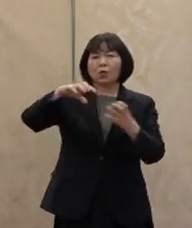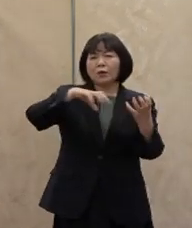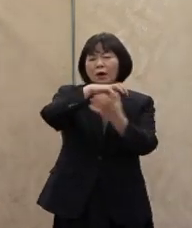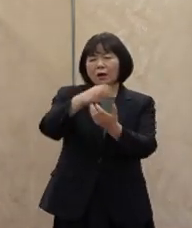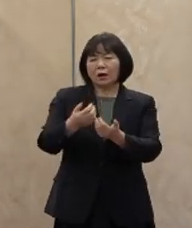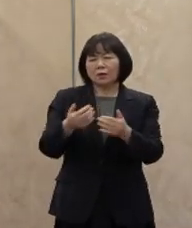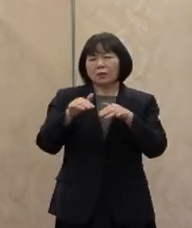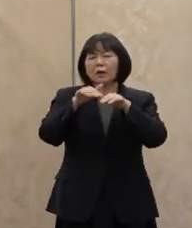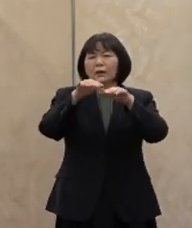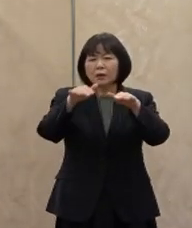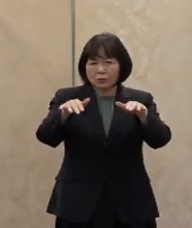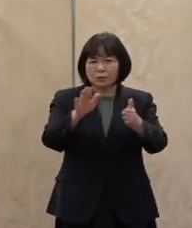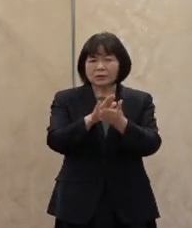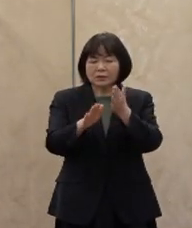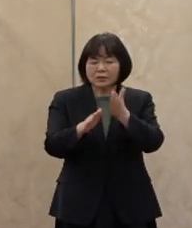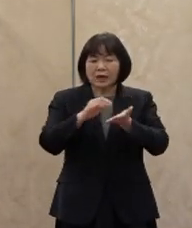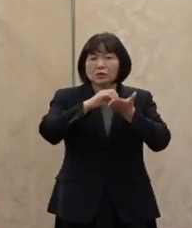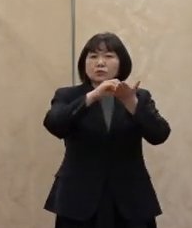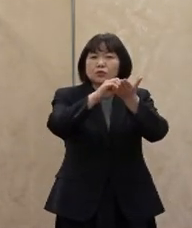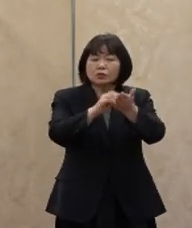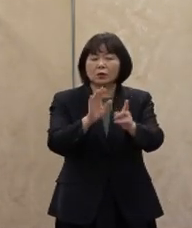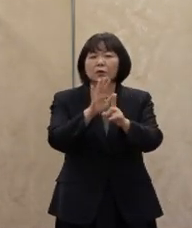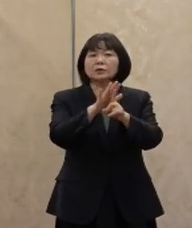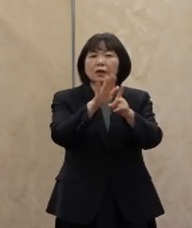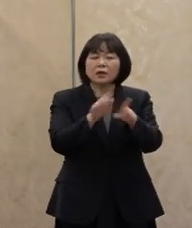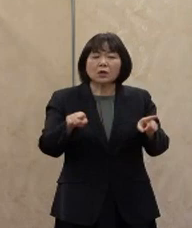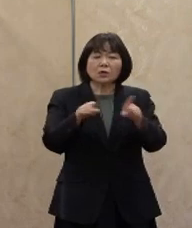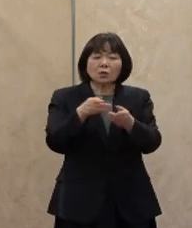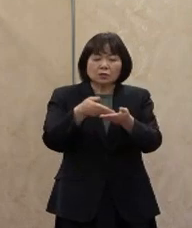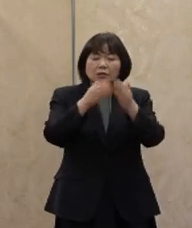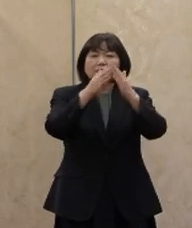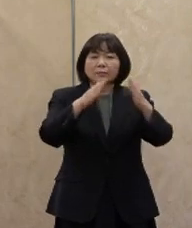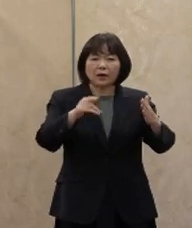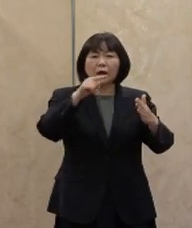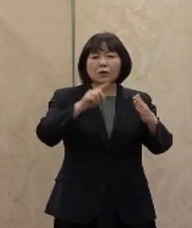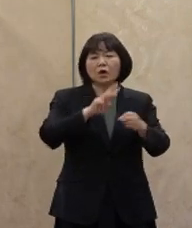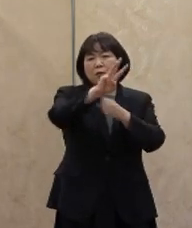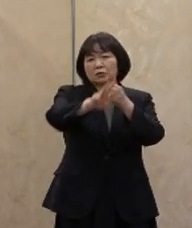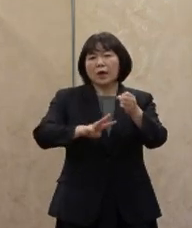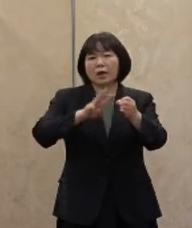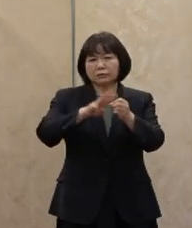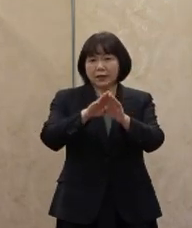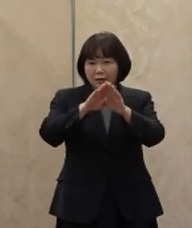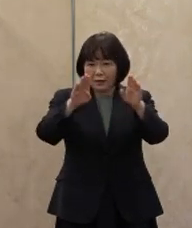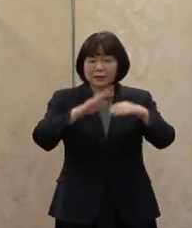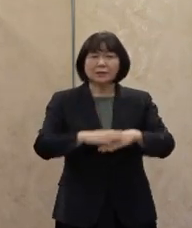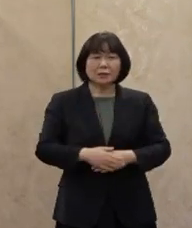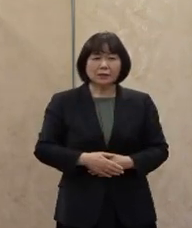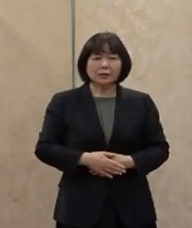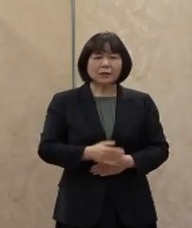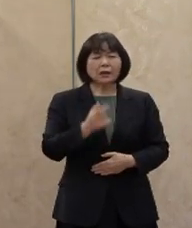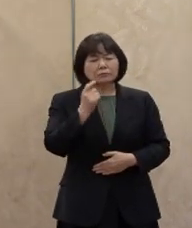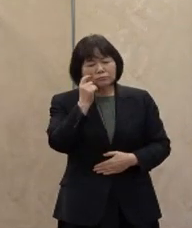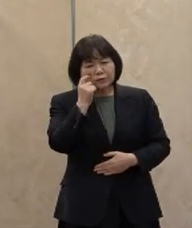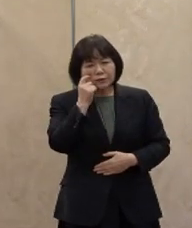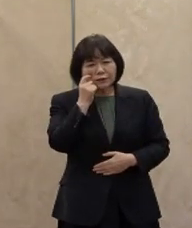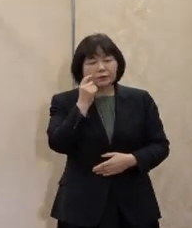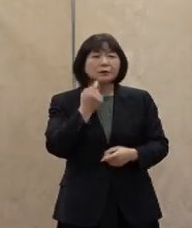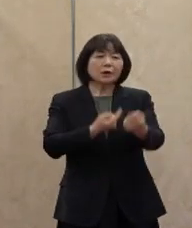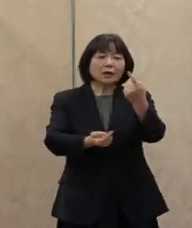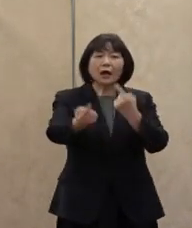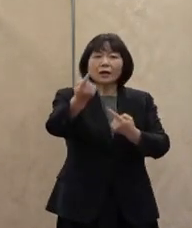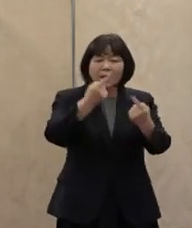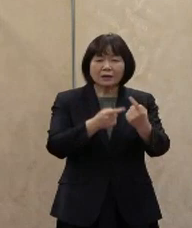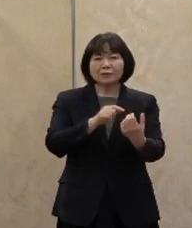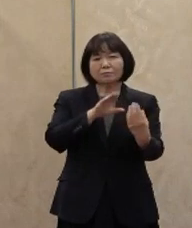人の再就職を支援するということで合同説明会を行います。これもあのウェブでやりますし、どうしてもという場合は来館していただいてやり取り